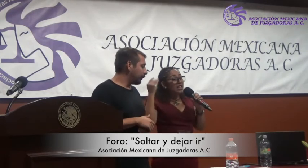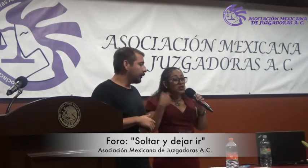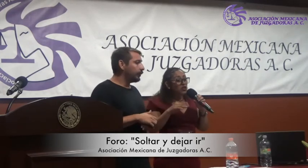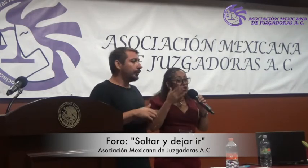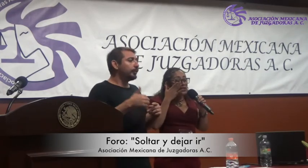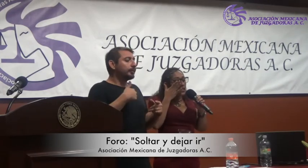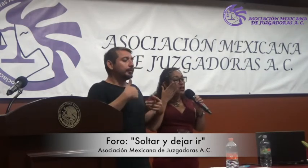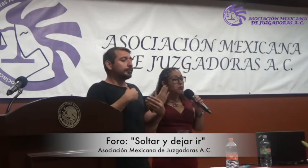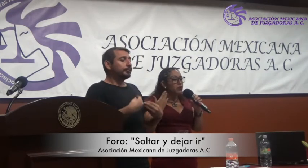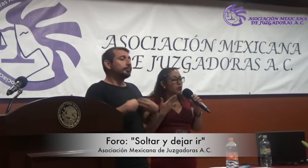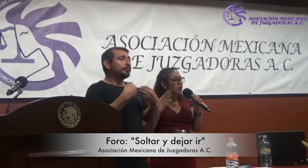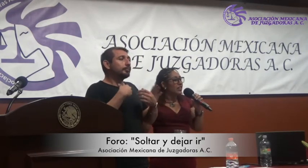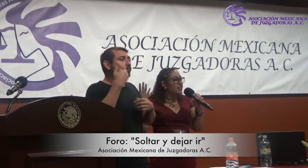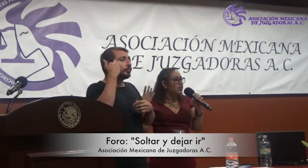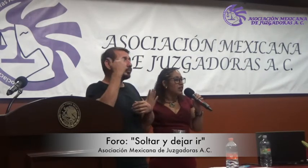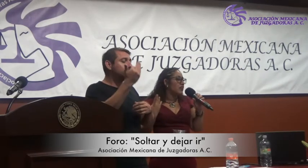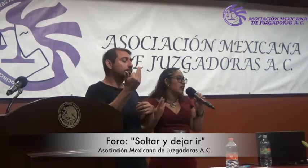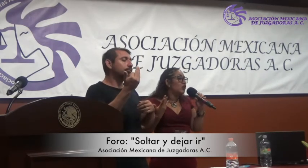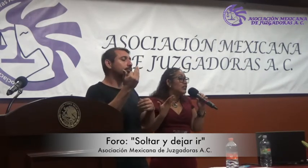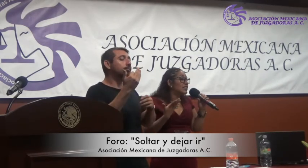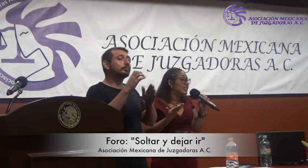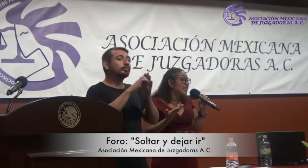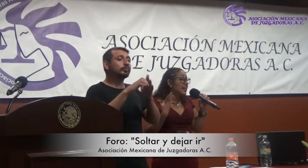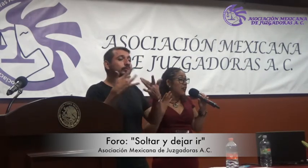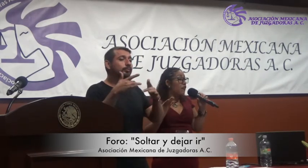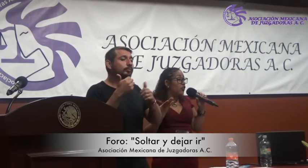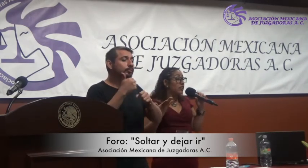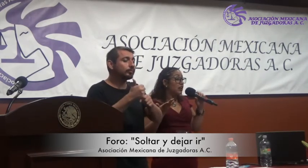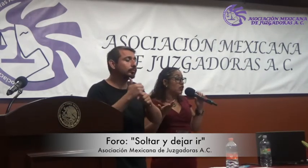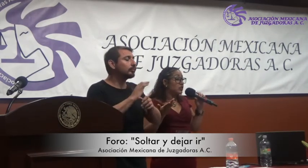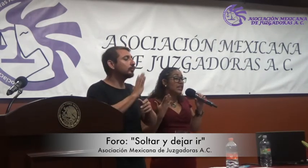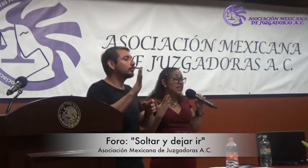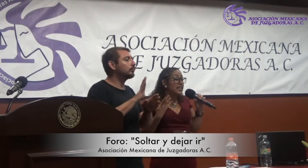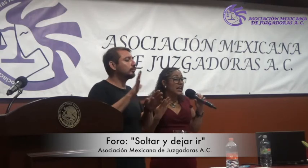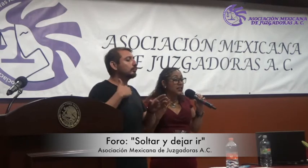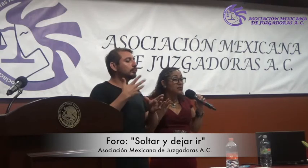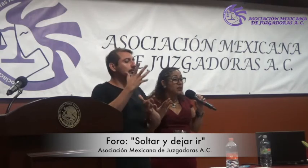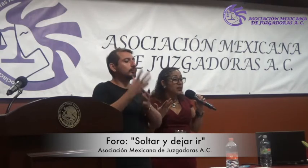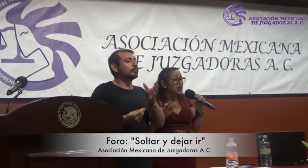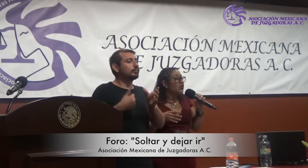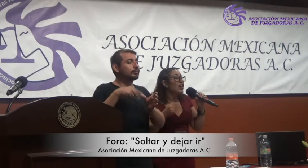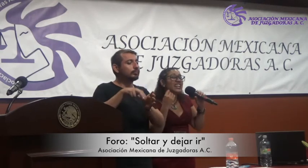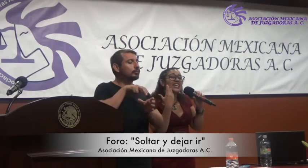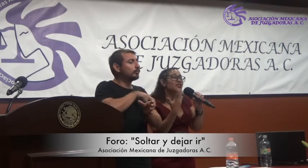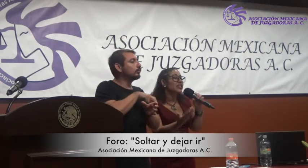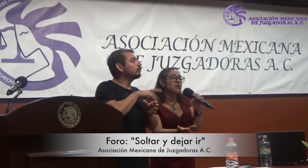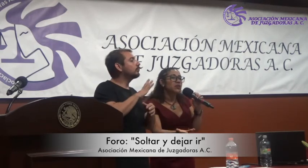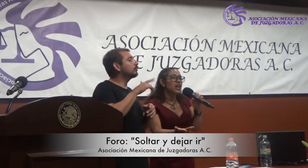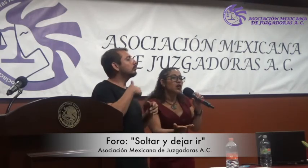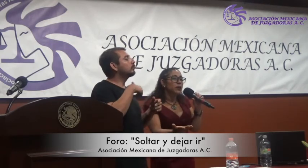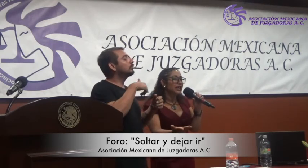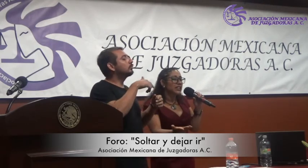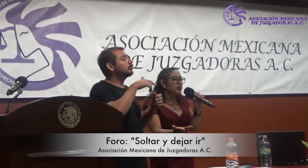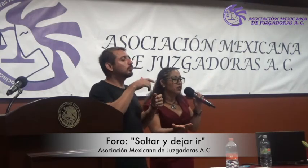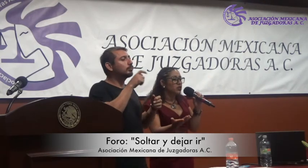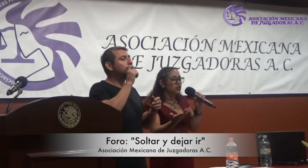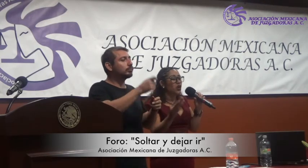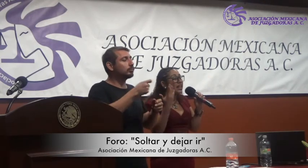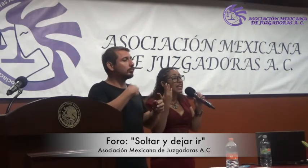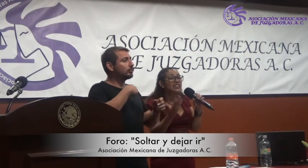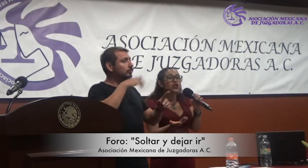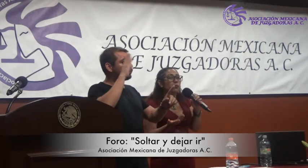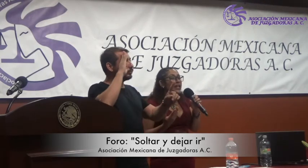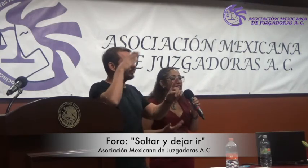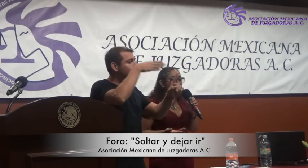Estoy huyendo todo el tiempo, huyendo de cosas que tenga que afrontar con seriedad. No alcanzo a terminar objetivos,